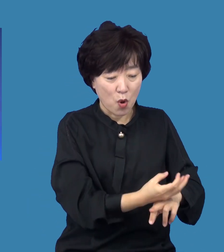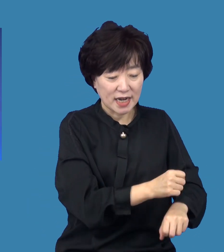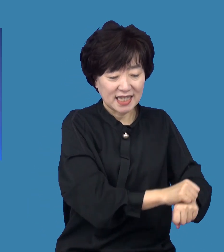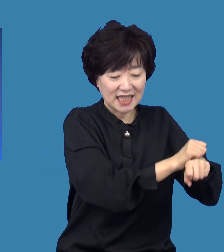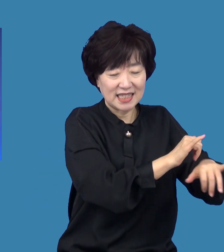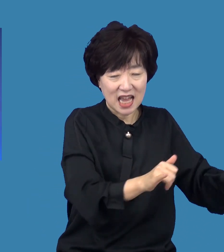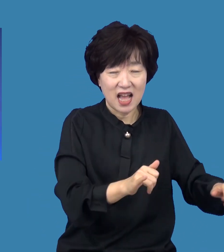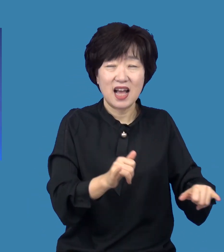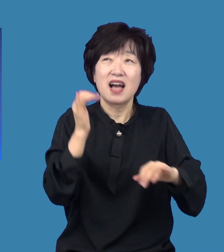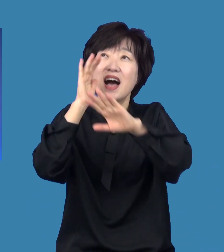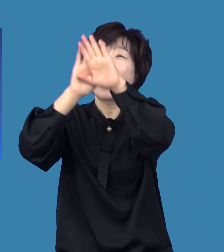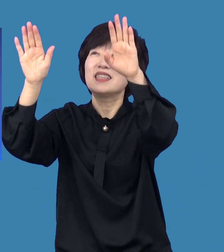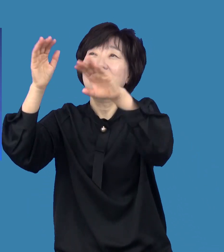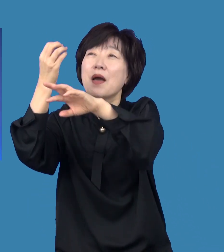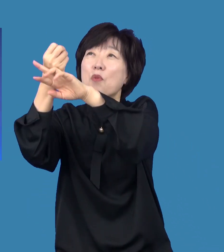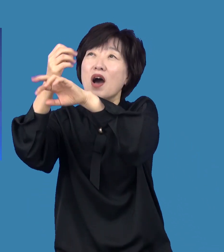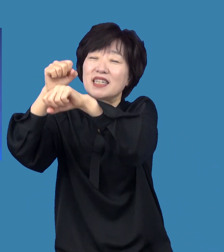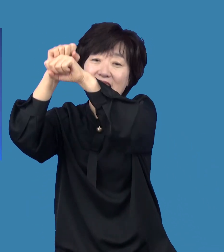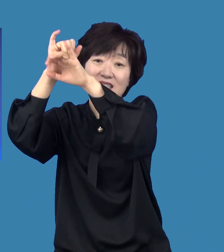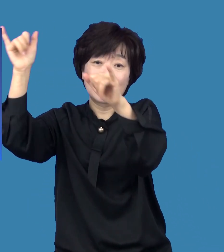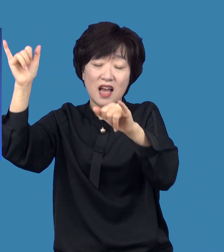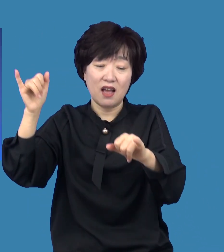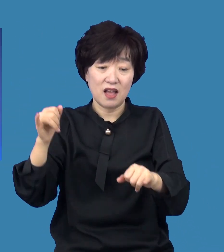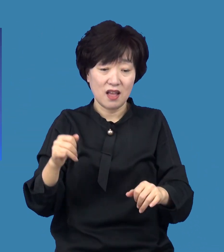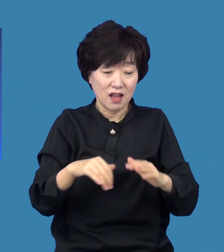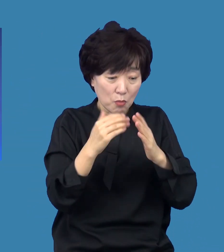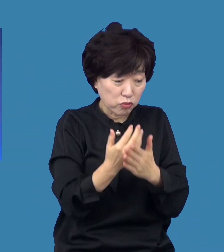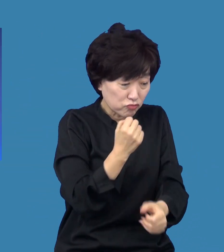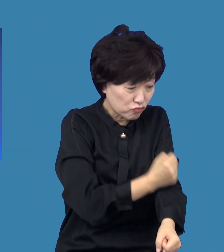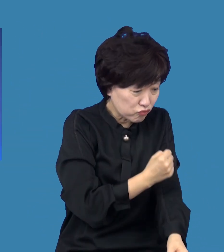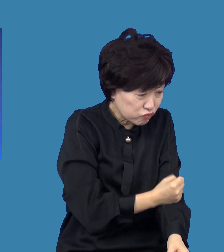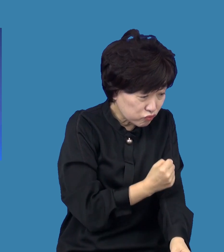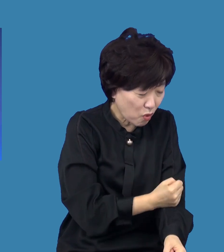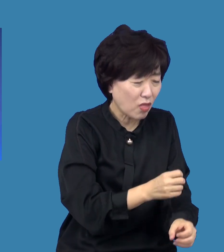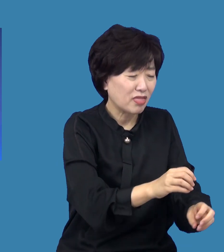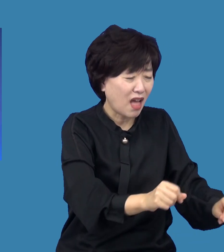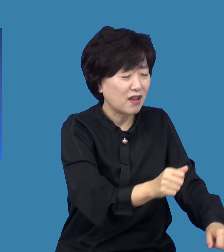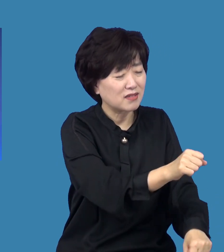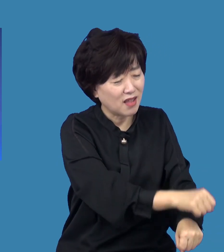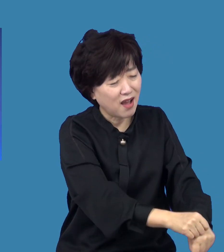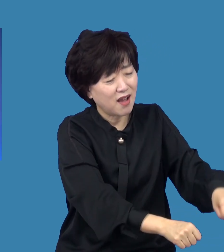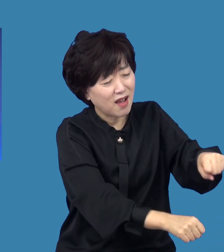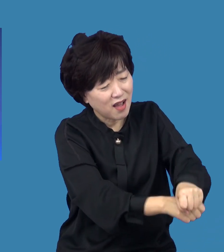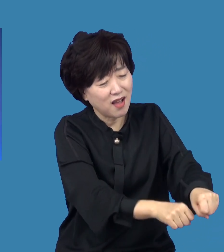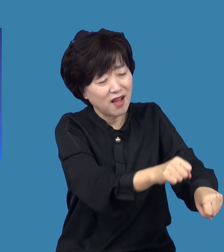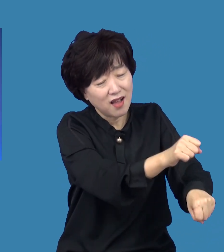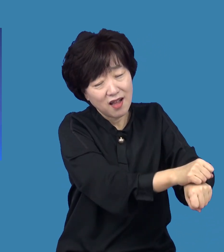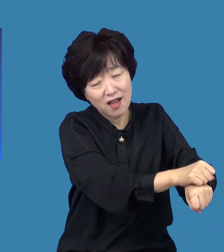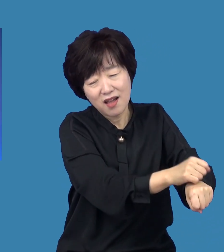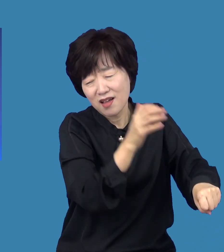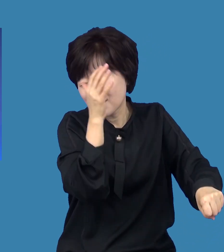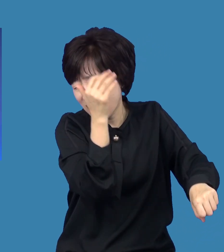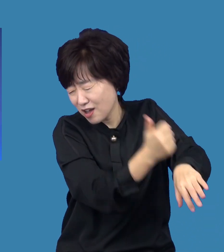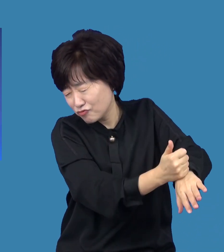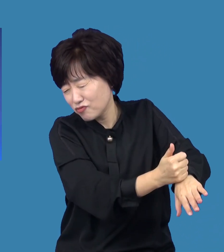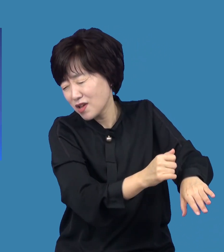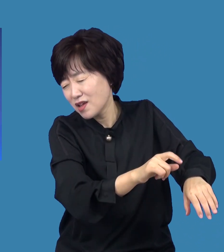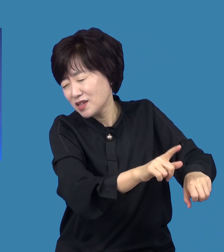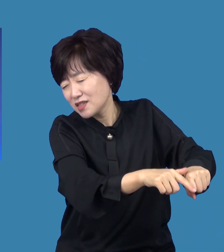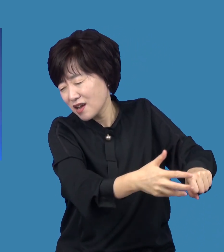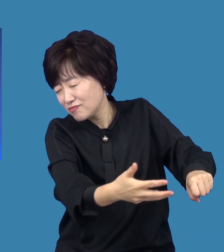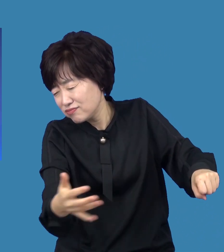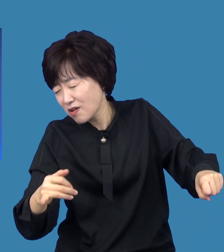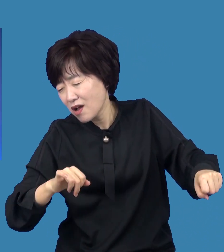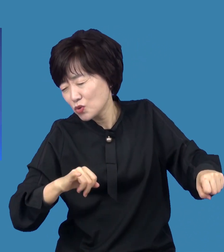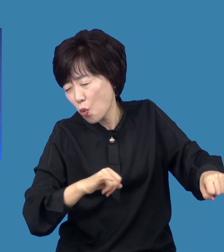있어요. 다른 모든 수고는 땅에 보화를 쌓게 됩니다. 그리고 이 보화는요 시간이 지나면 좀 먹고 다 없어져 버려요.